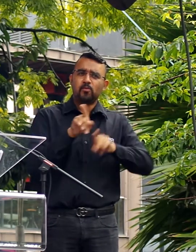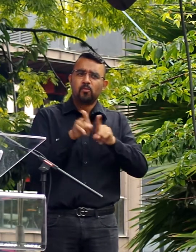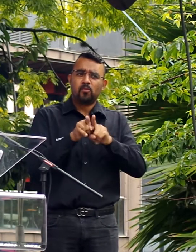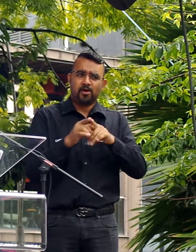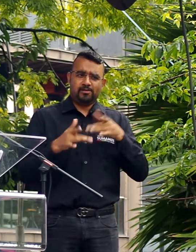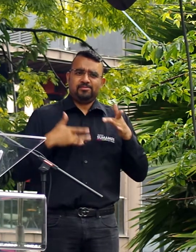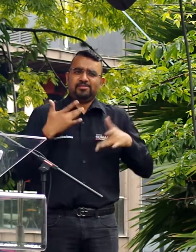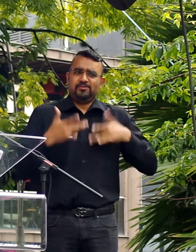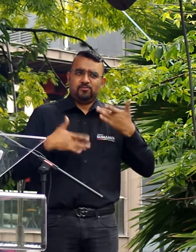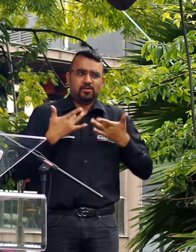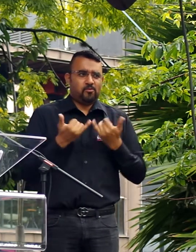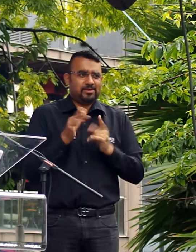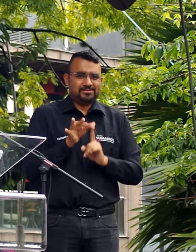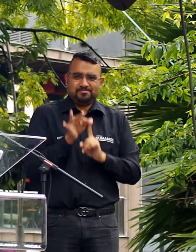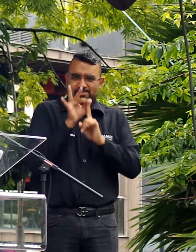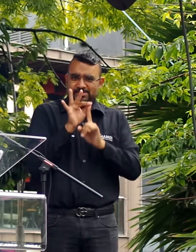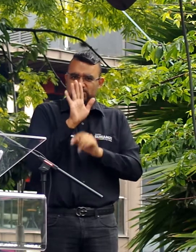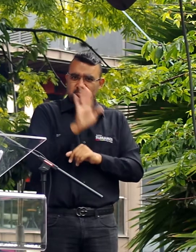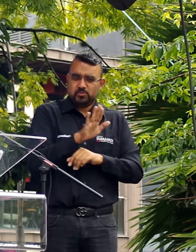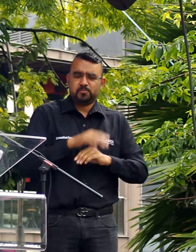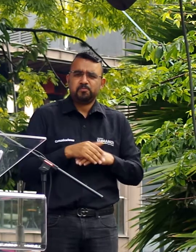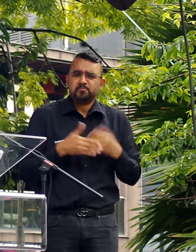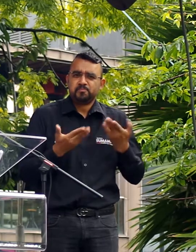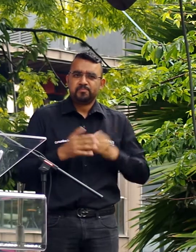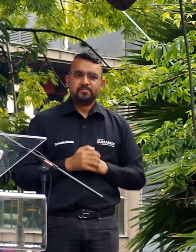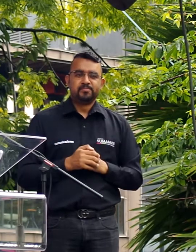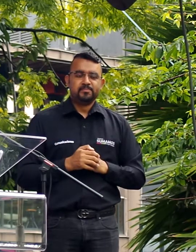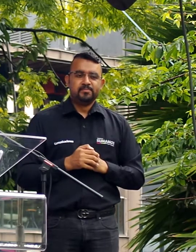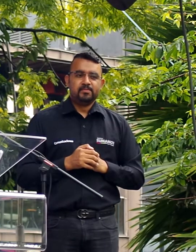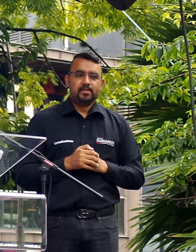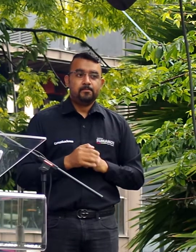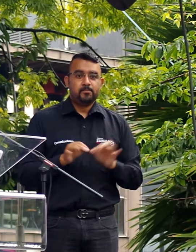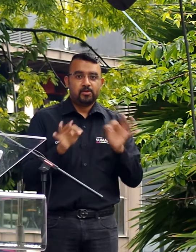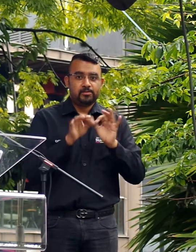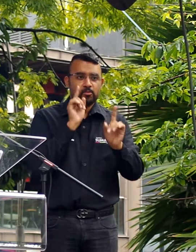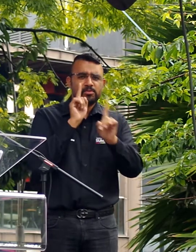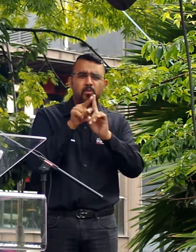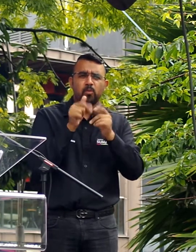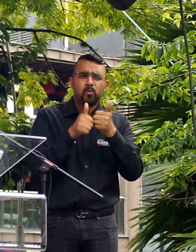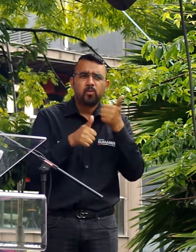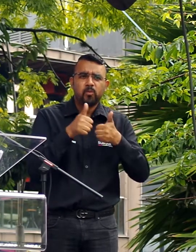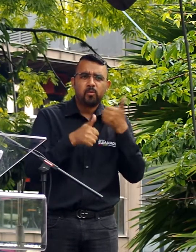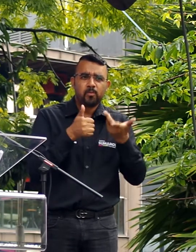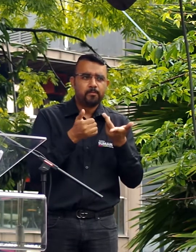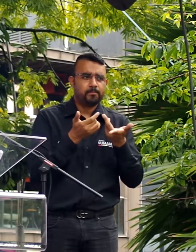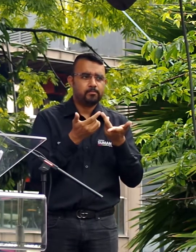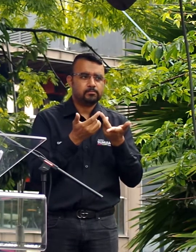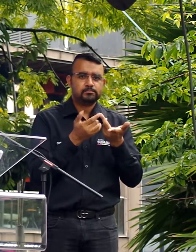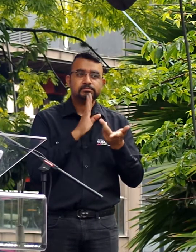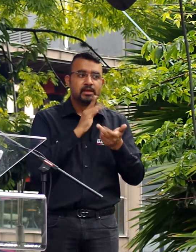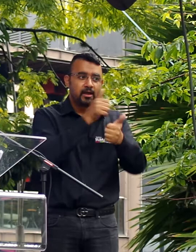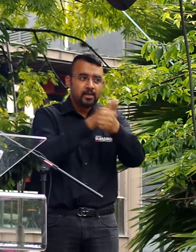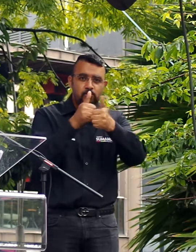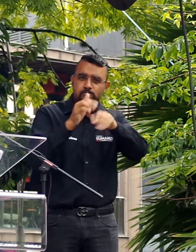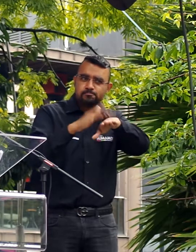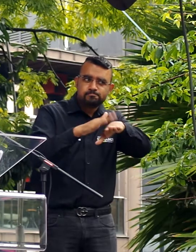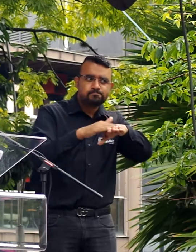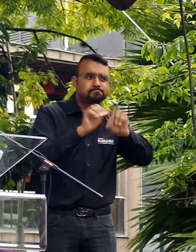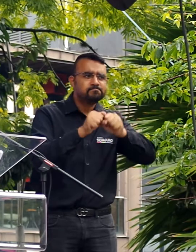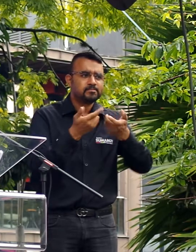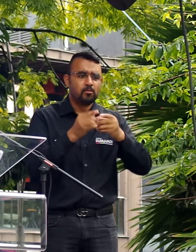pero también es un día de invitarlos para que nos comprometamos con la tierra, con esos